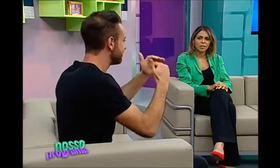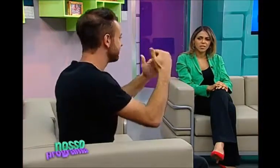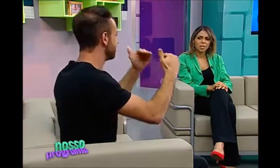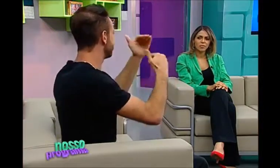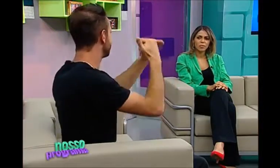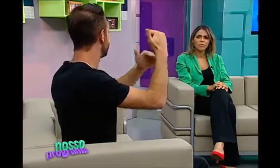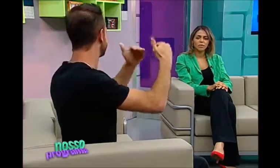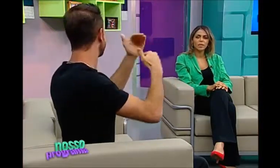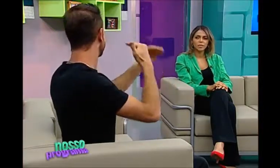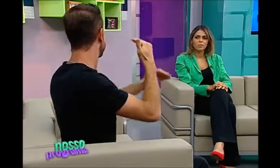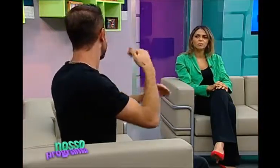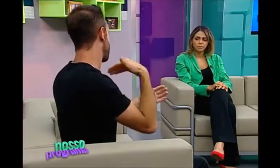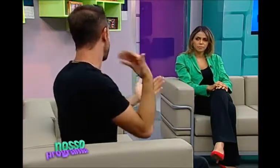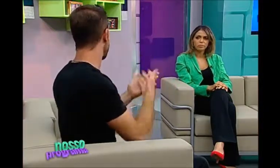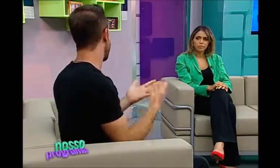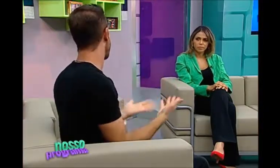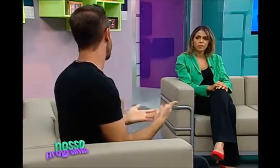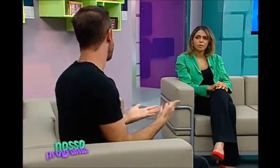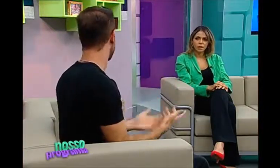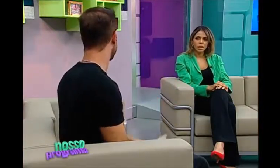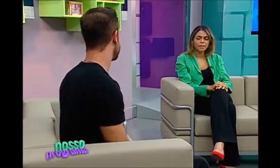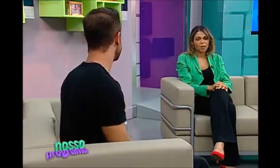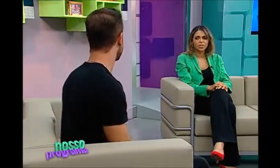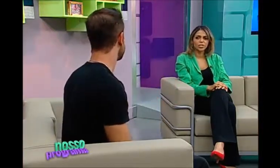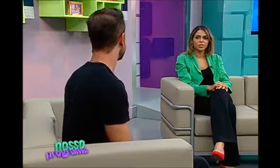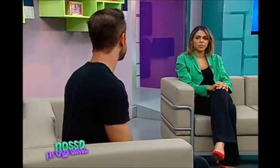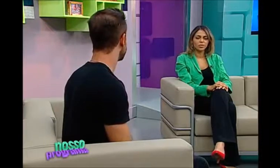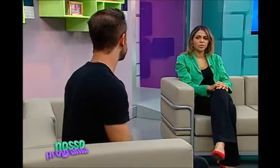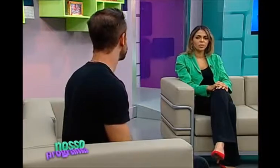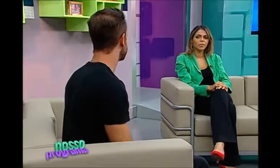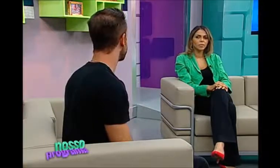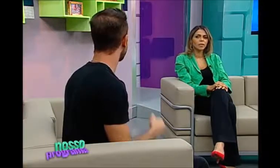aprendia e fui evoluindo. Até hoje, continuo evoluindo.